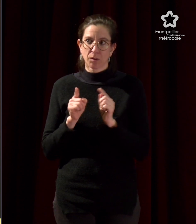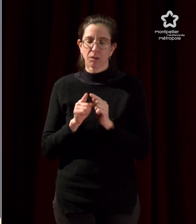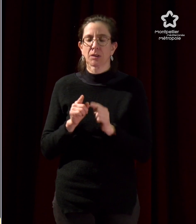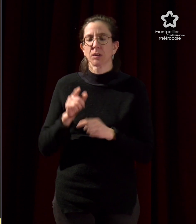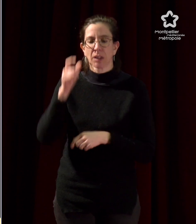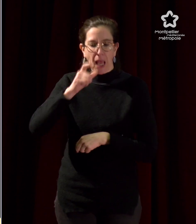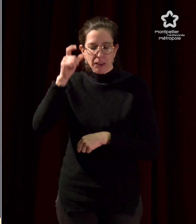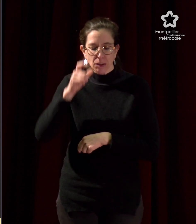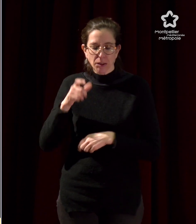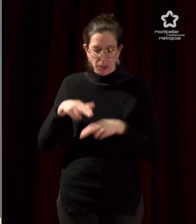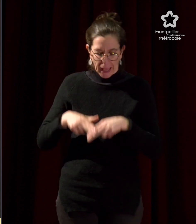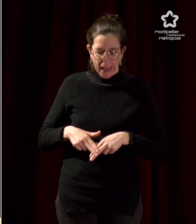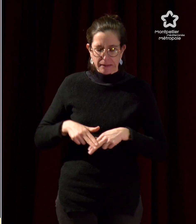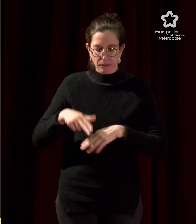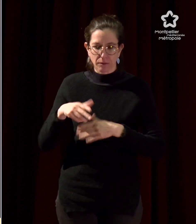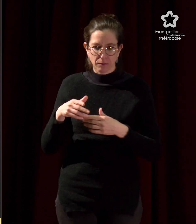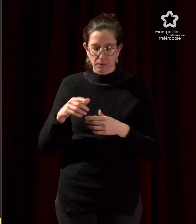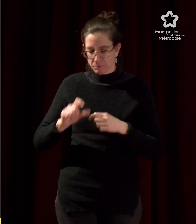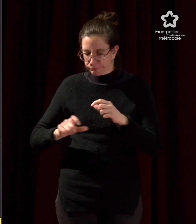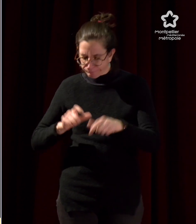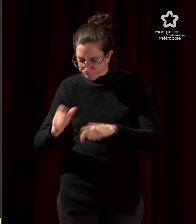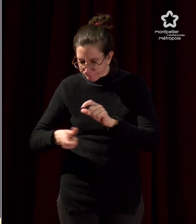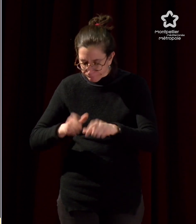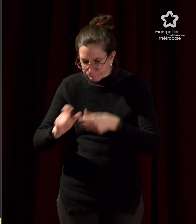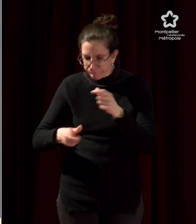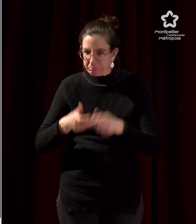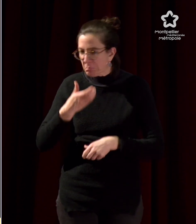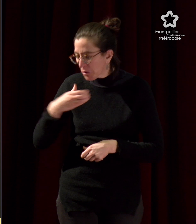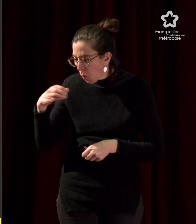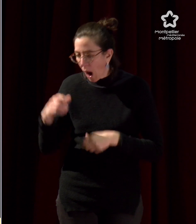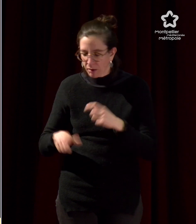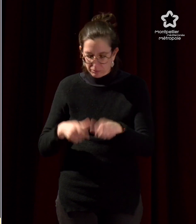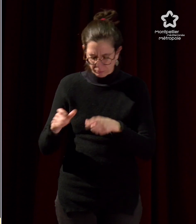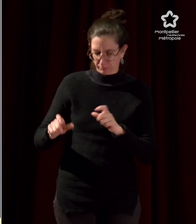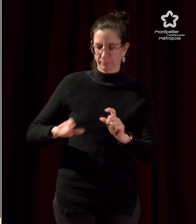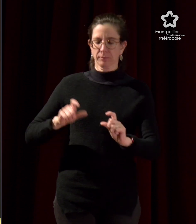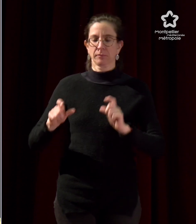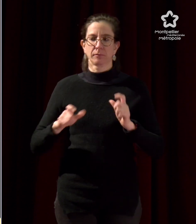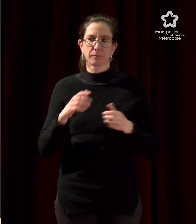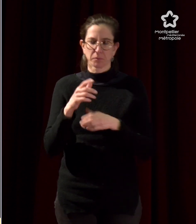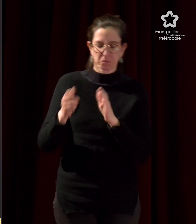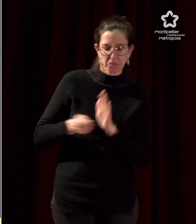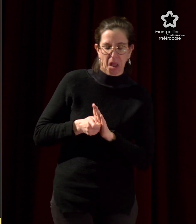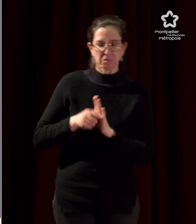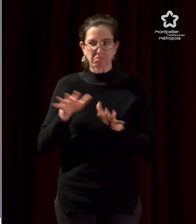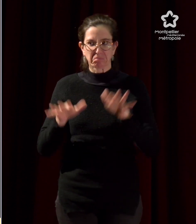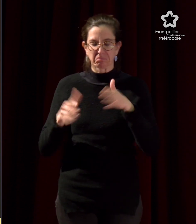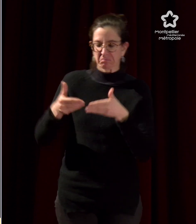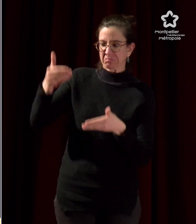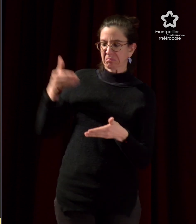certains classent parmi une mâchoire parmi des sapiens qui dateraient de 140 000 ans. Donc voilà.